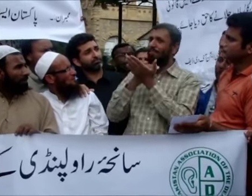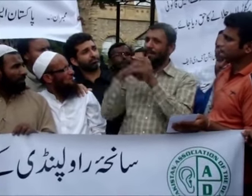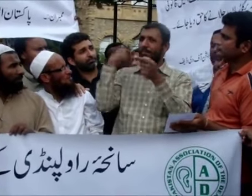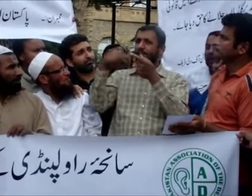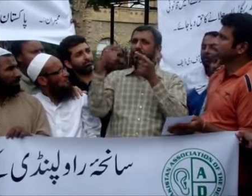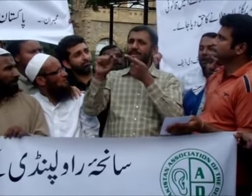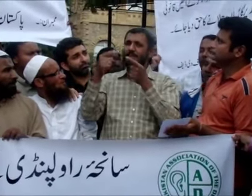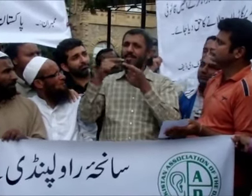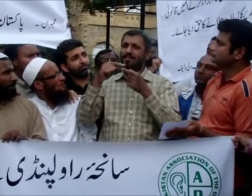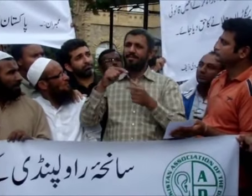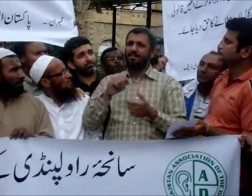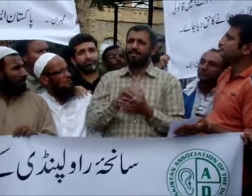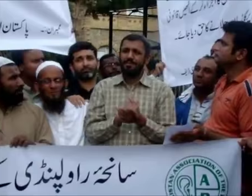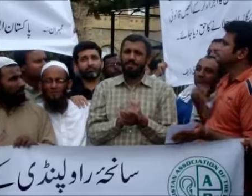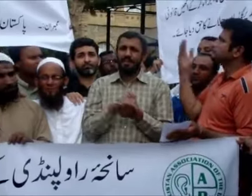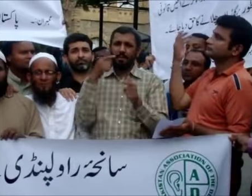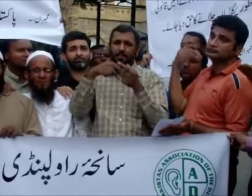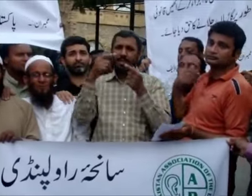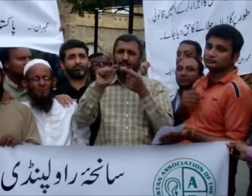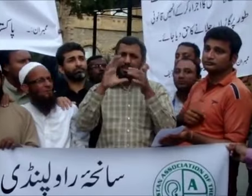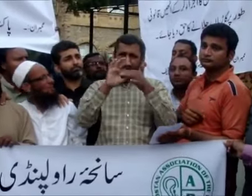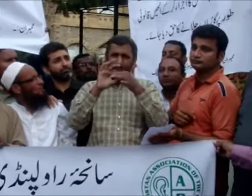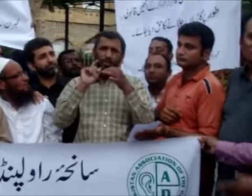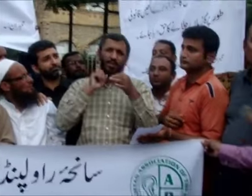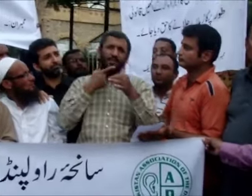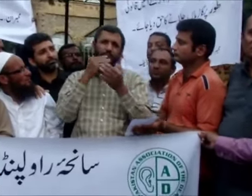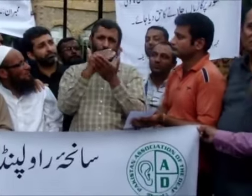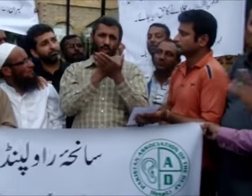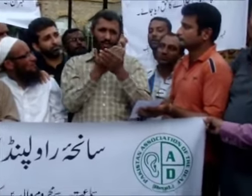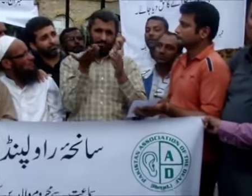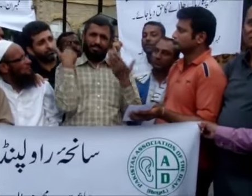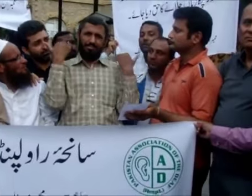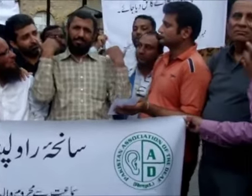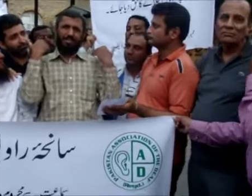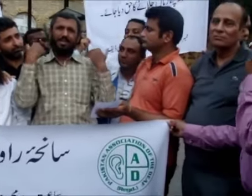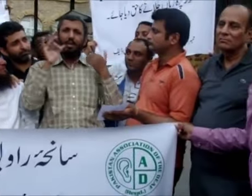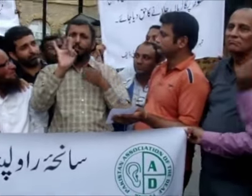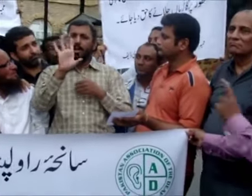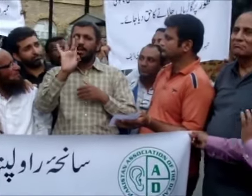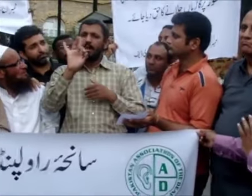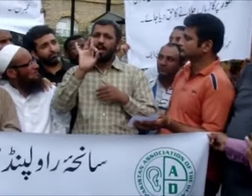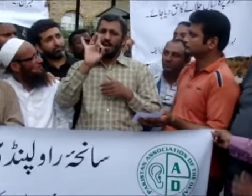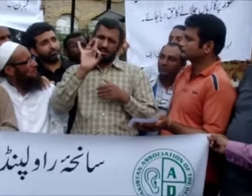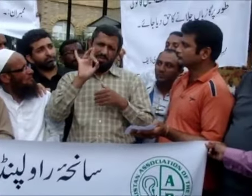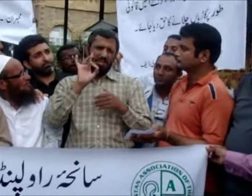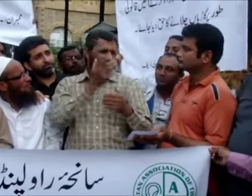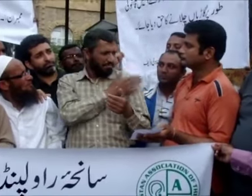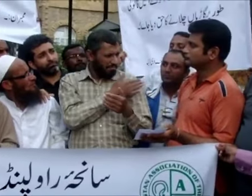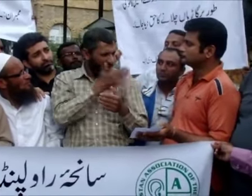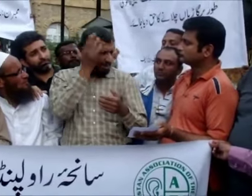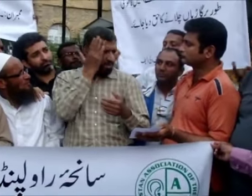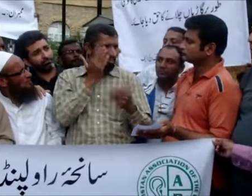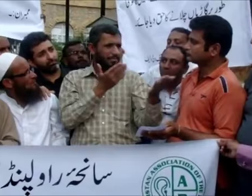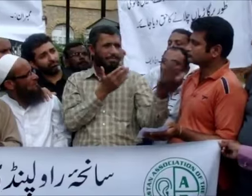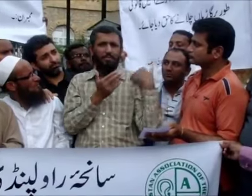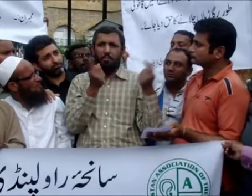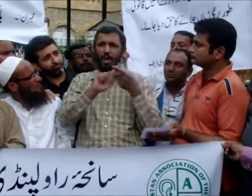पुराना पुरानी है ये वगैरह हमारा ये नवाब साहब तो बहुत अच्छा आदमी है, ये तो नमाज भी पढ़ता है, खैरातें भी पढ़ाता है